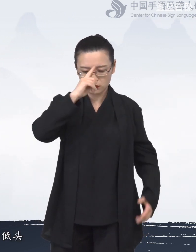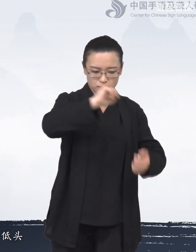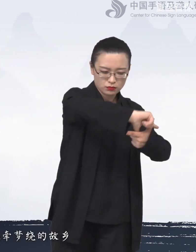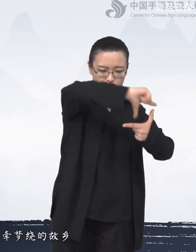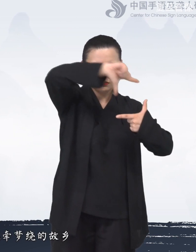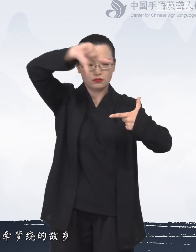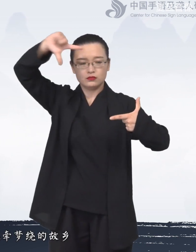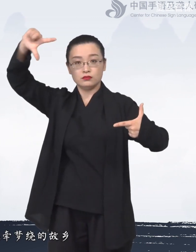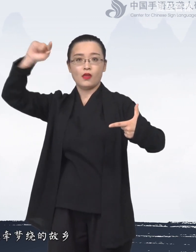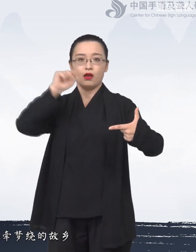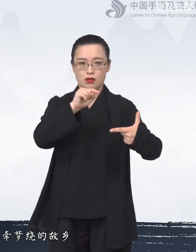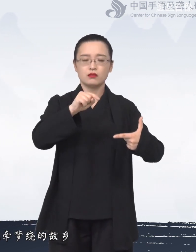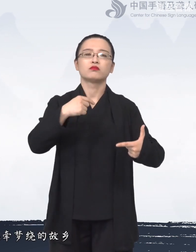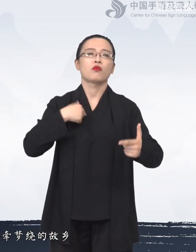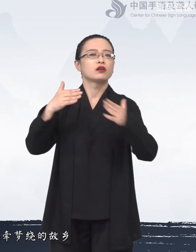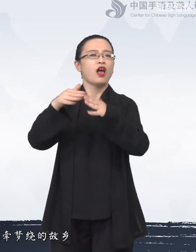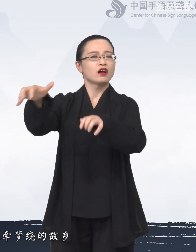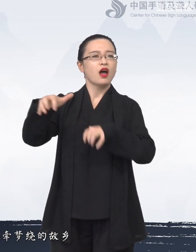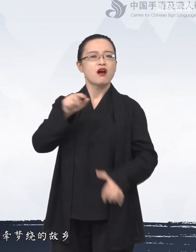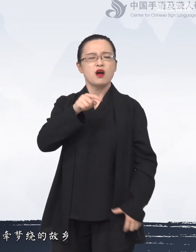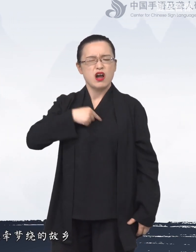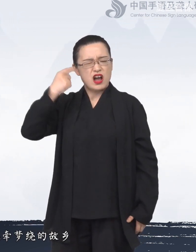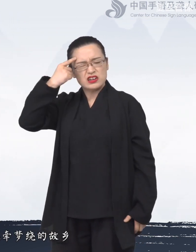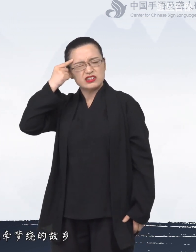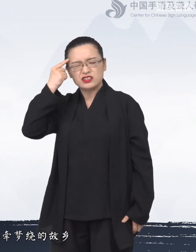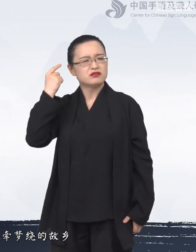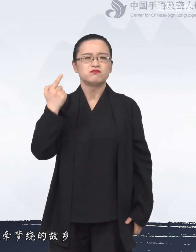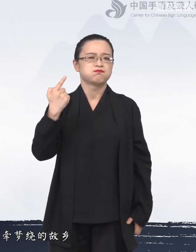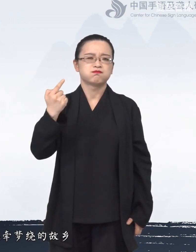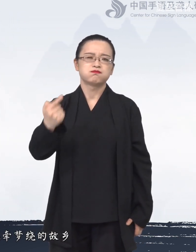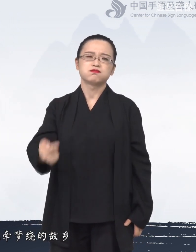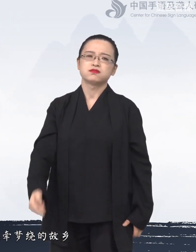便浮现出魂牵梦绕的故乡。